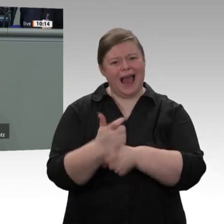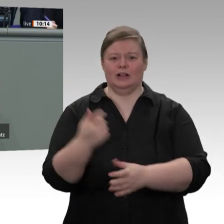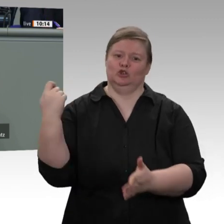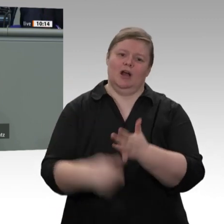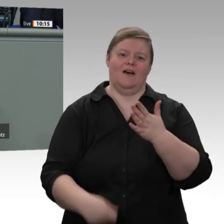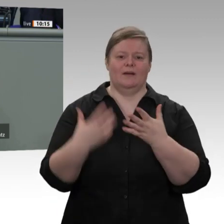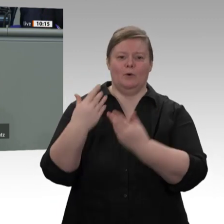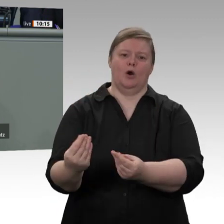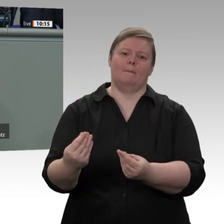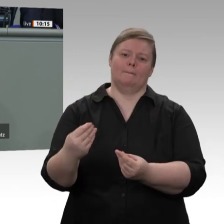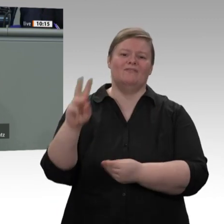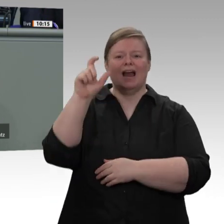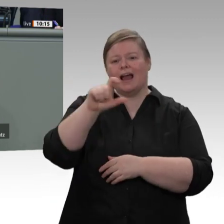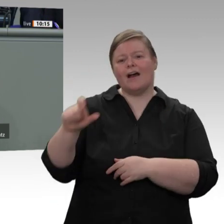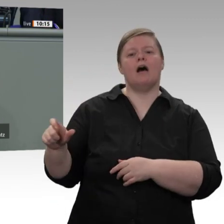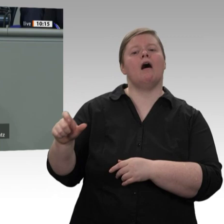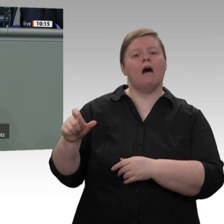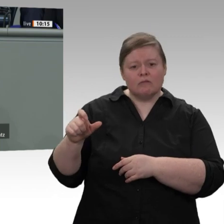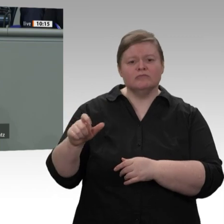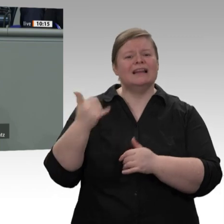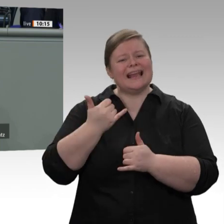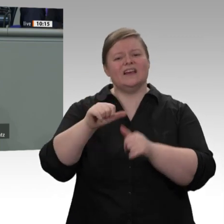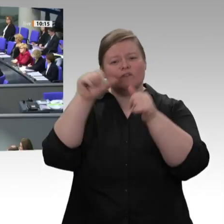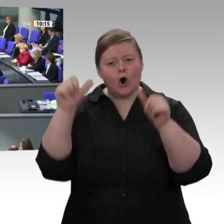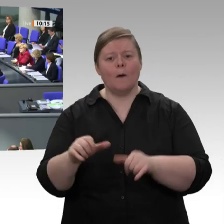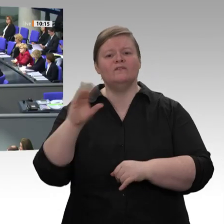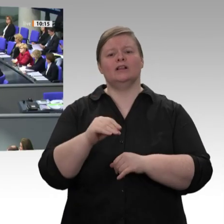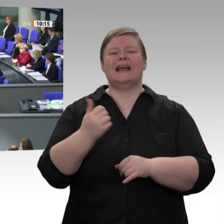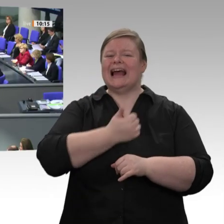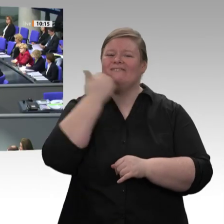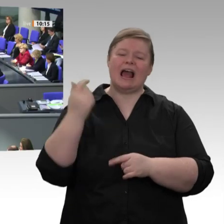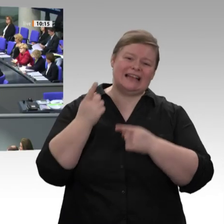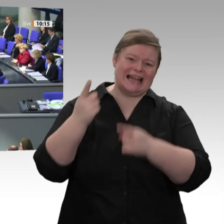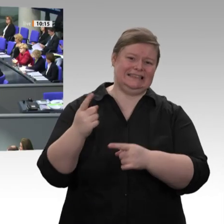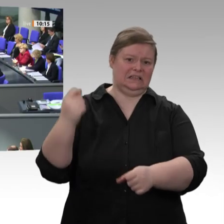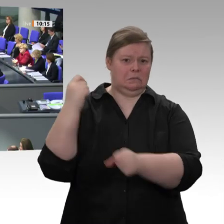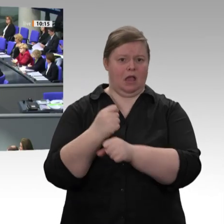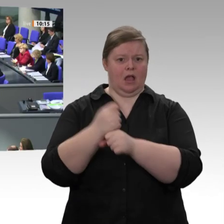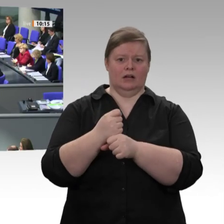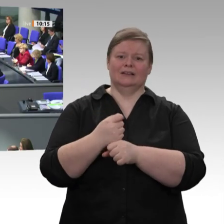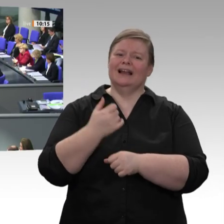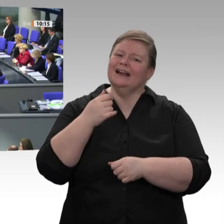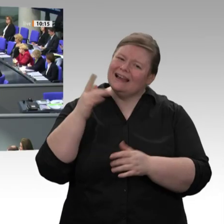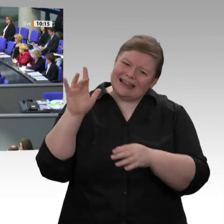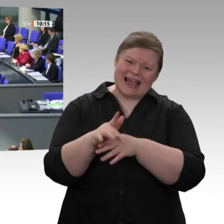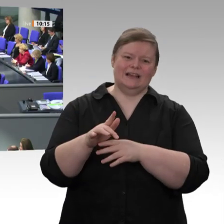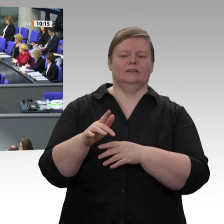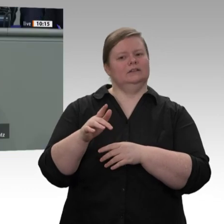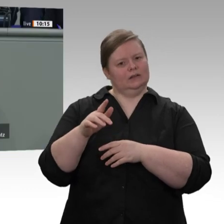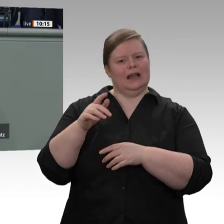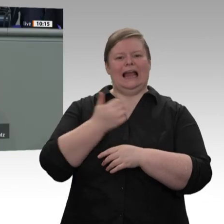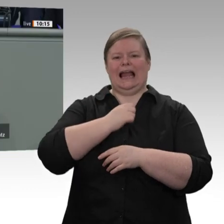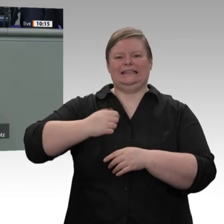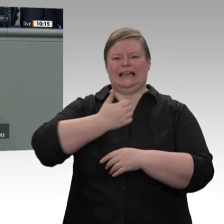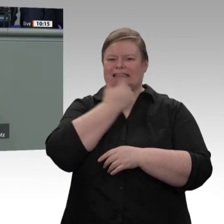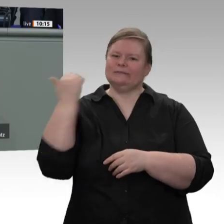und Hasskriminalität, das wir am Tag der Morde im Kabinett beschlossen haben. Wir nehmen die Provider in